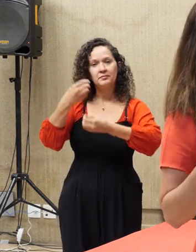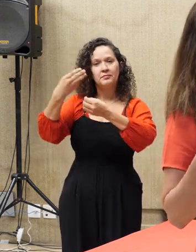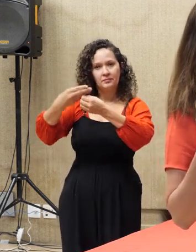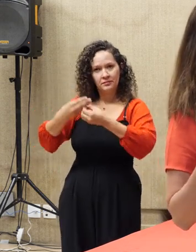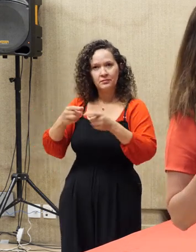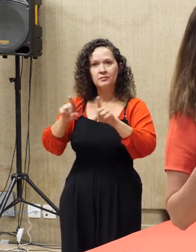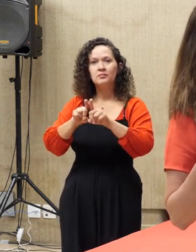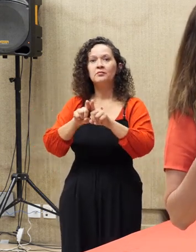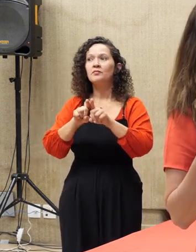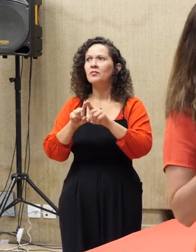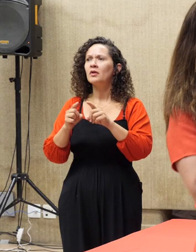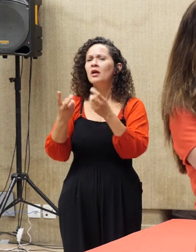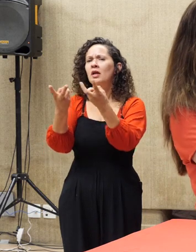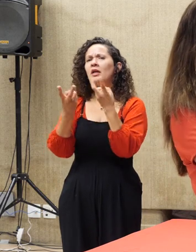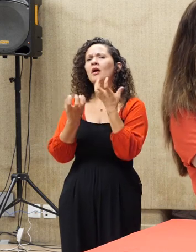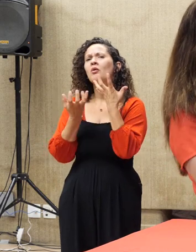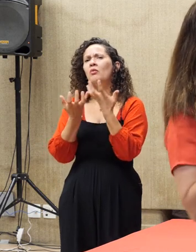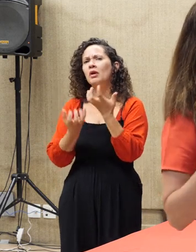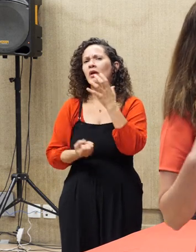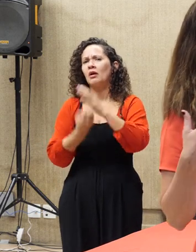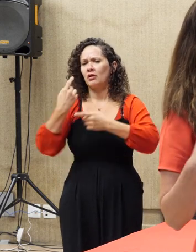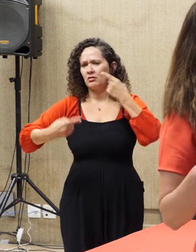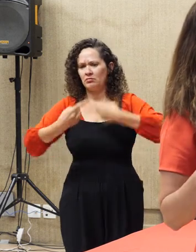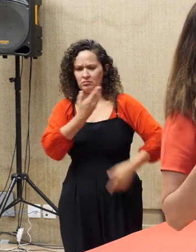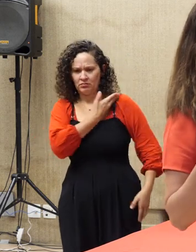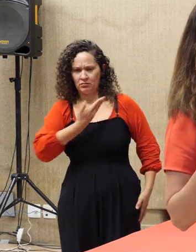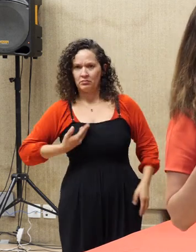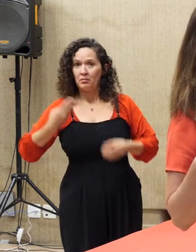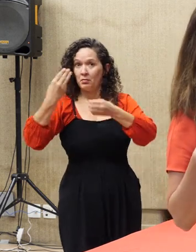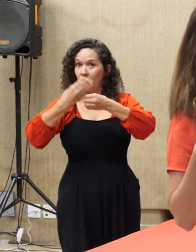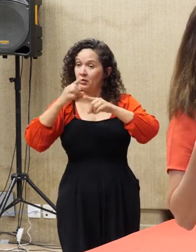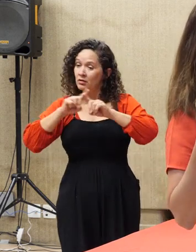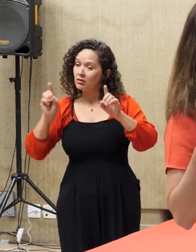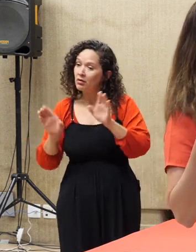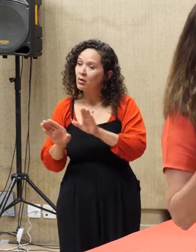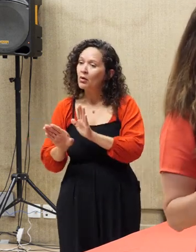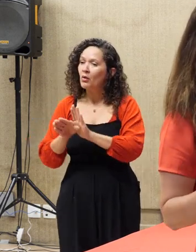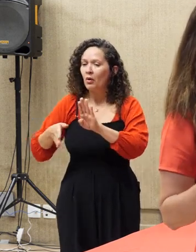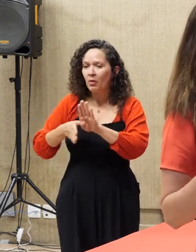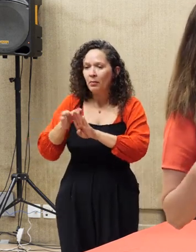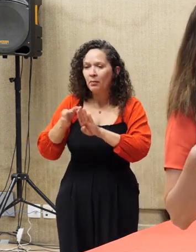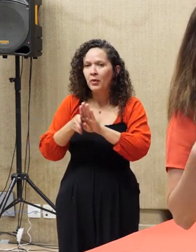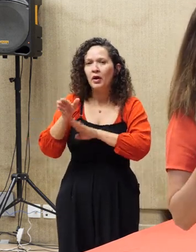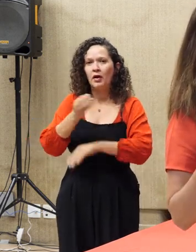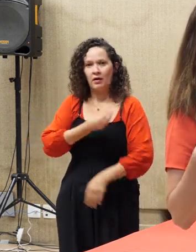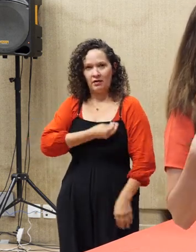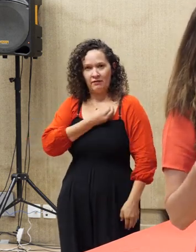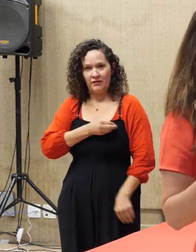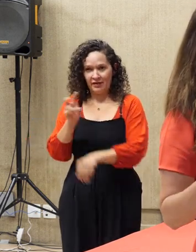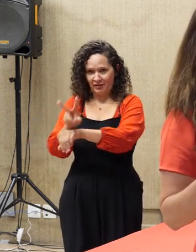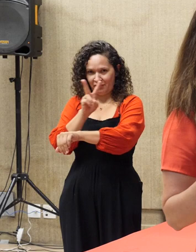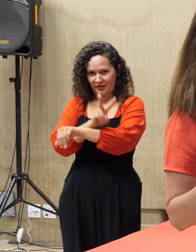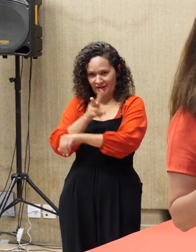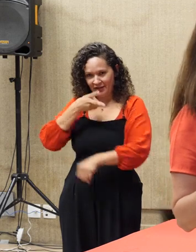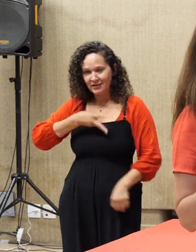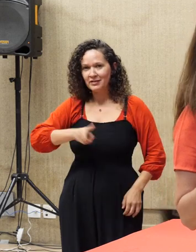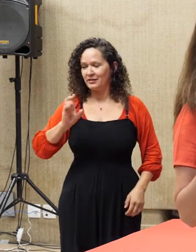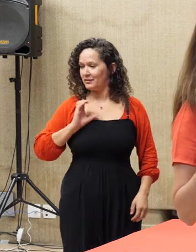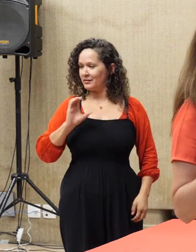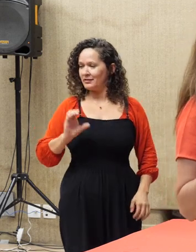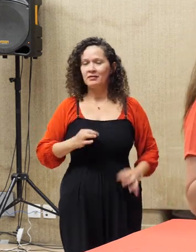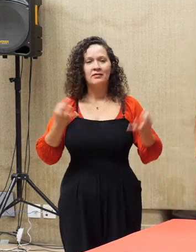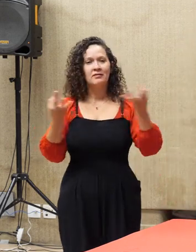municipal, com vistas à construção de uma política municipal de segurança orientada para a preservação da vida, para o pleno exercício da